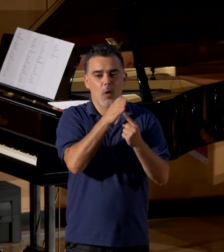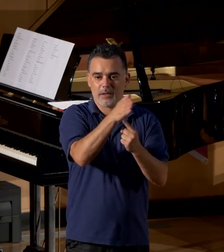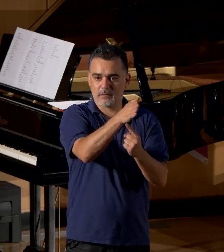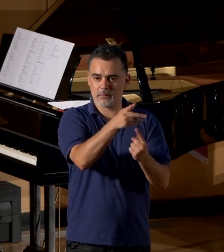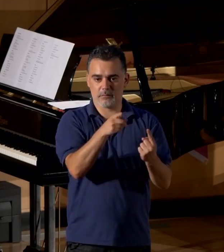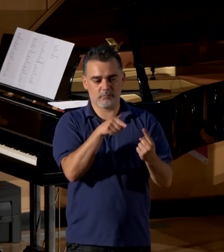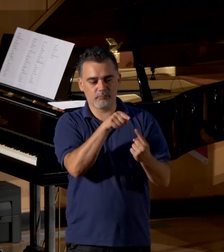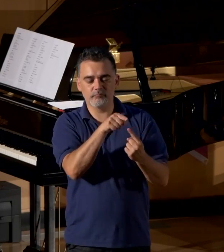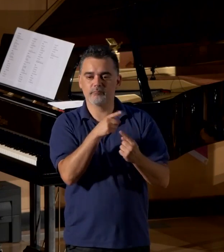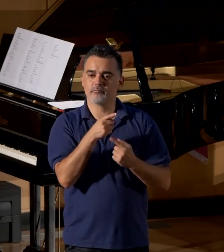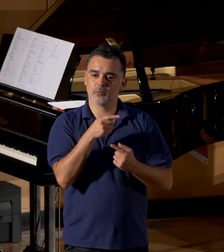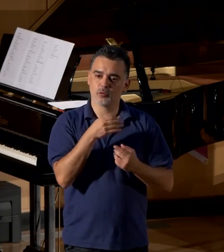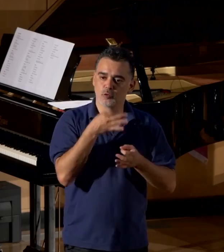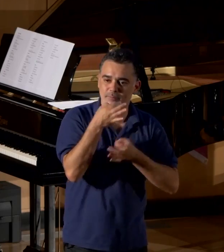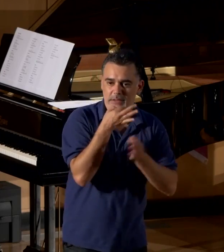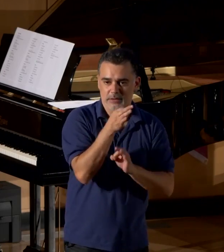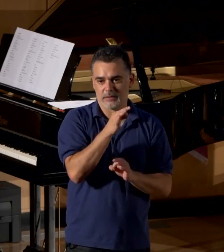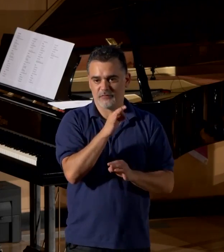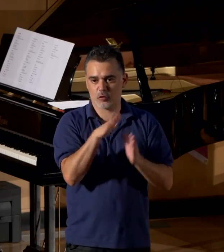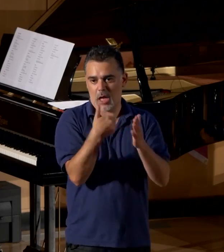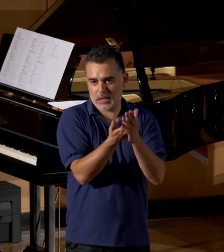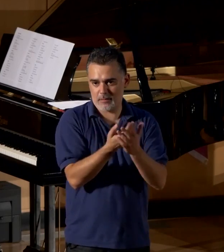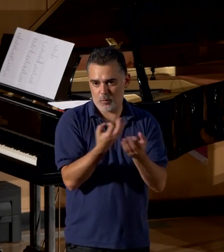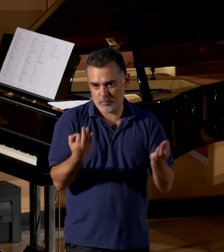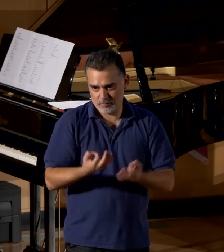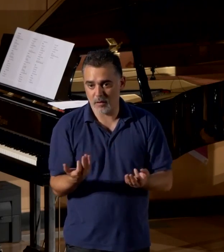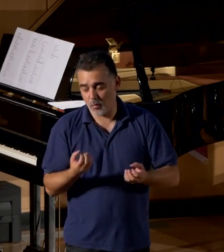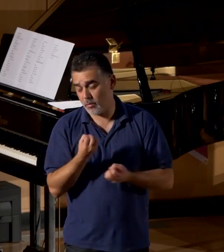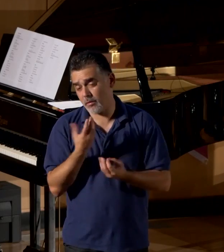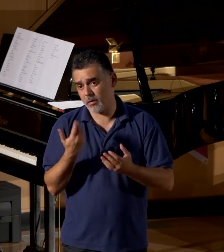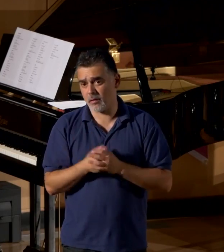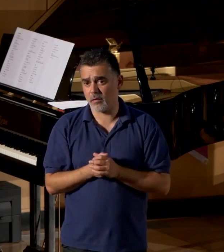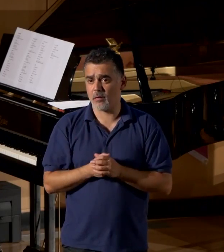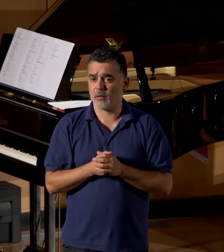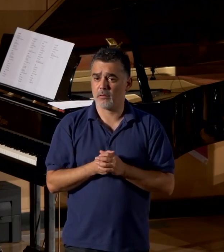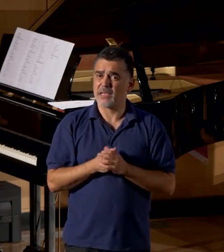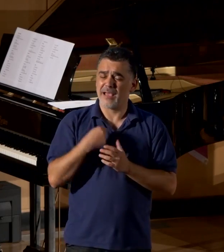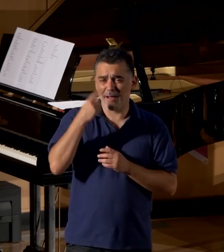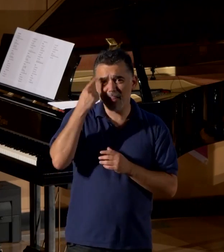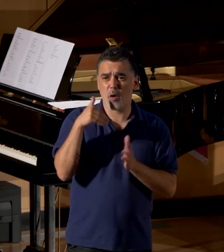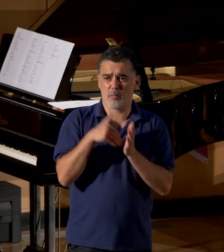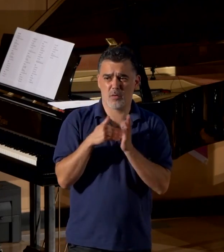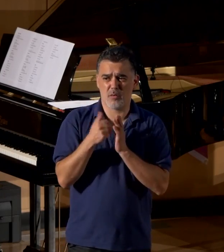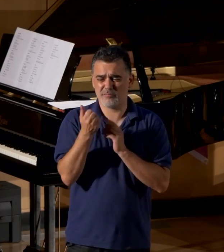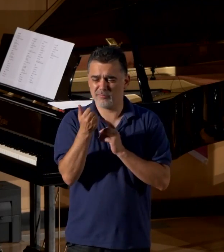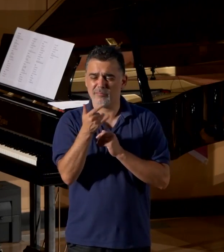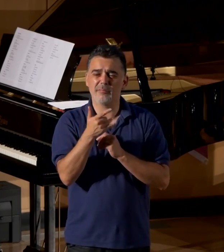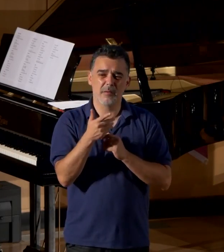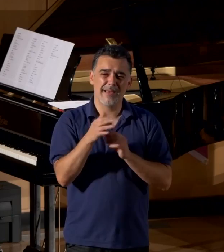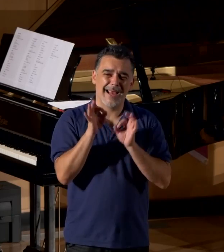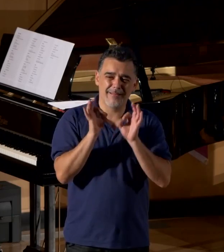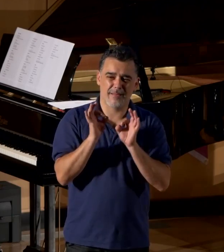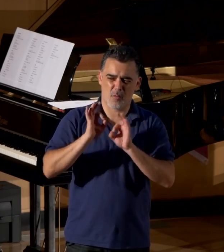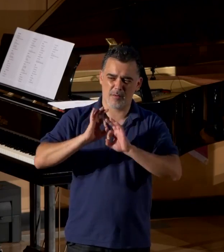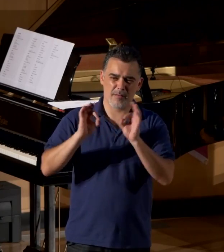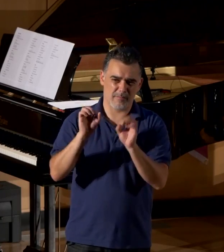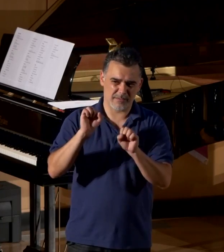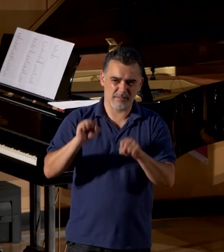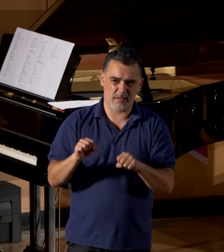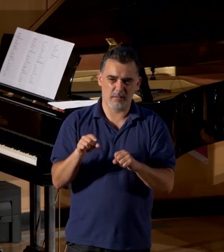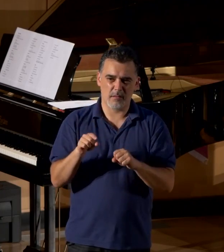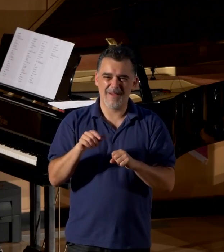und vor allem auch wirklich zielgruppenspezifisch. Und da können wir sicherlich an der einen oder anderen Stelle auch noch genauer und besser werden, um zu gucken,